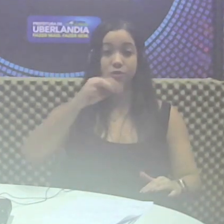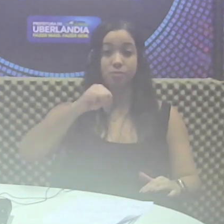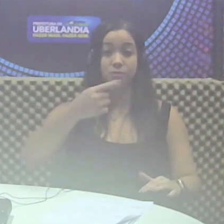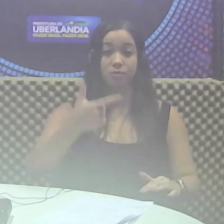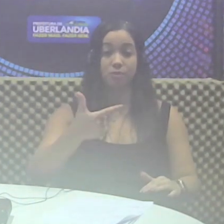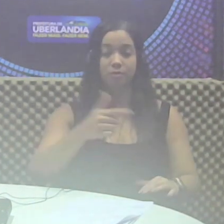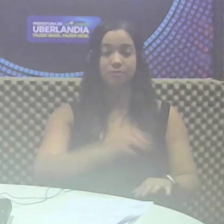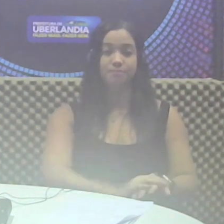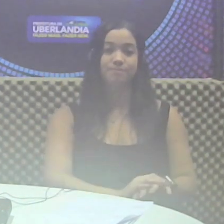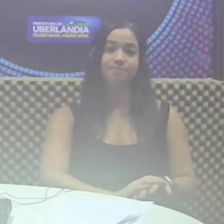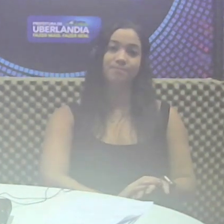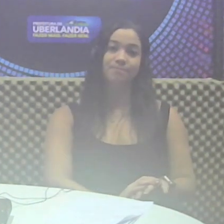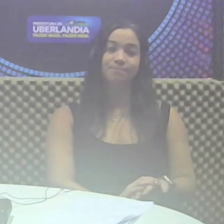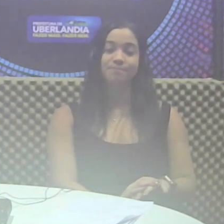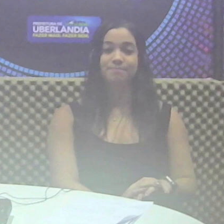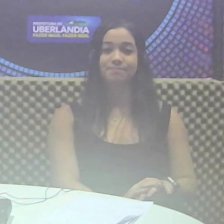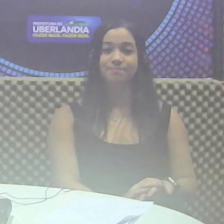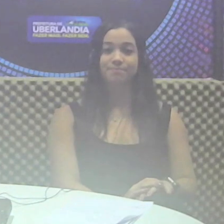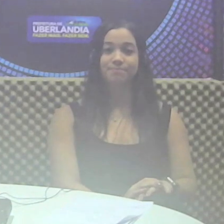quadrados.